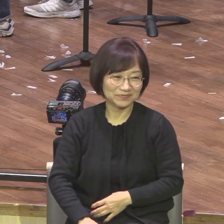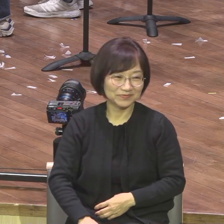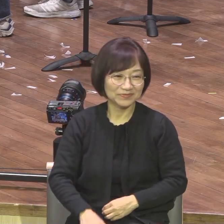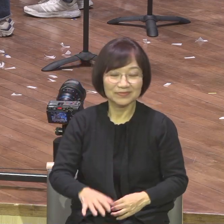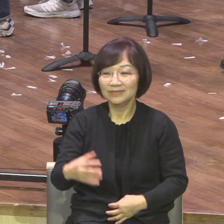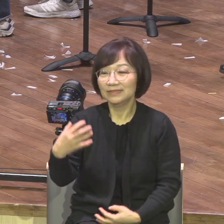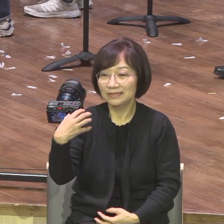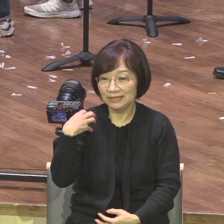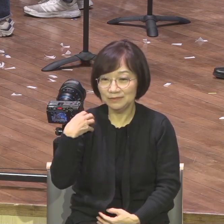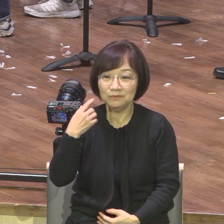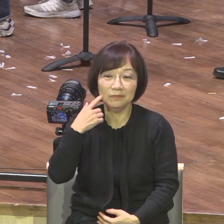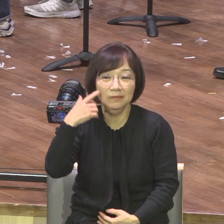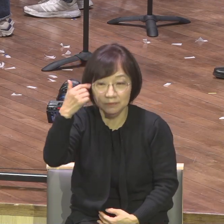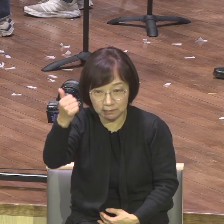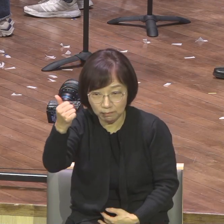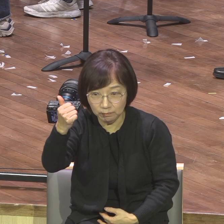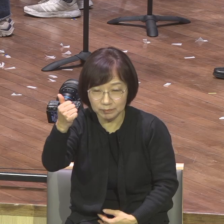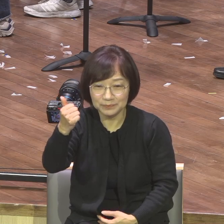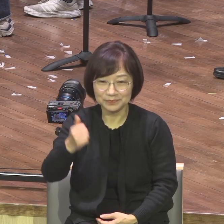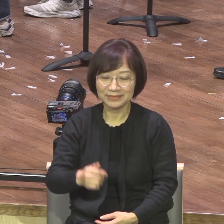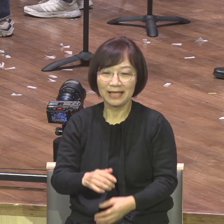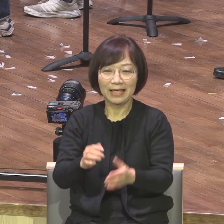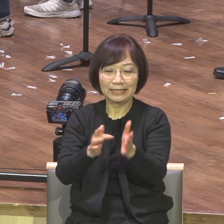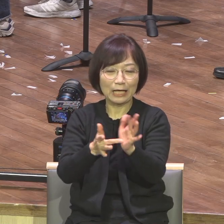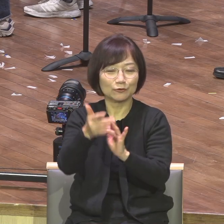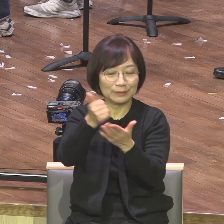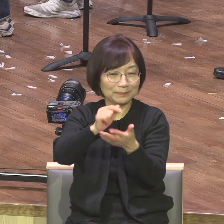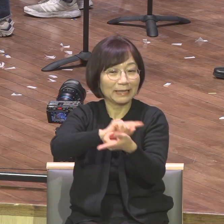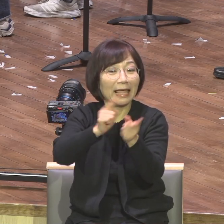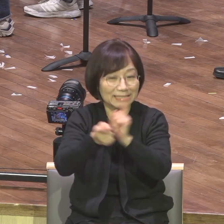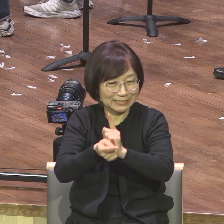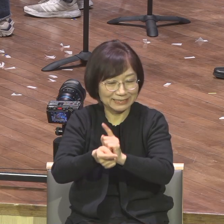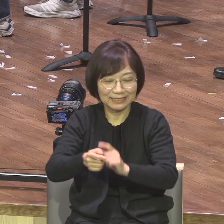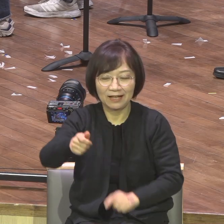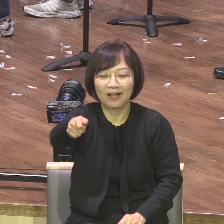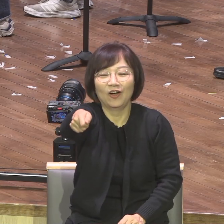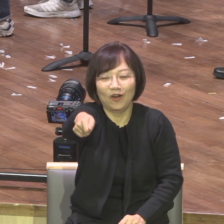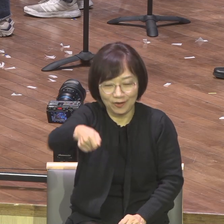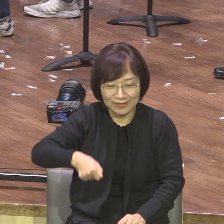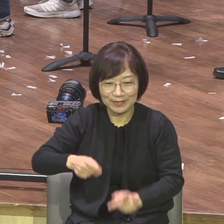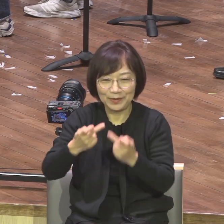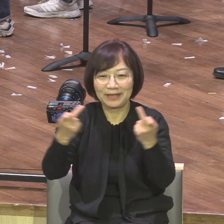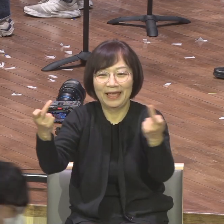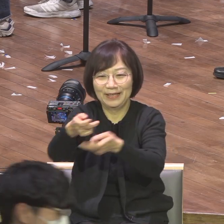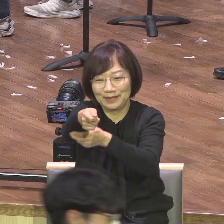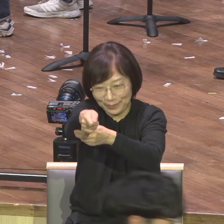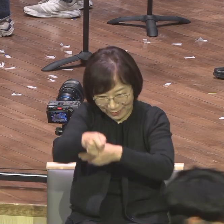담임 목사님께서 예수님을 대신해서 케이크 커팅식을 하도록 하겠습니다.